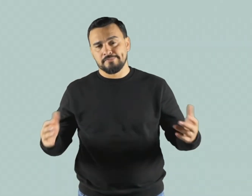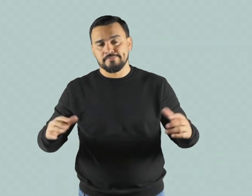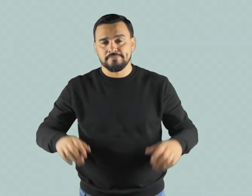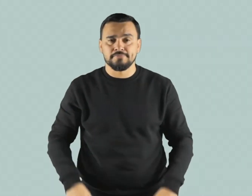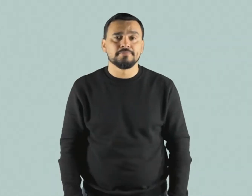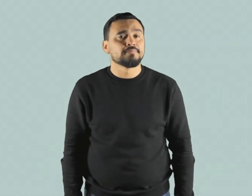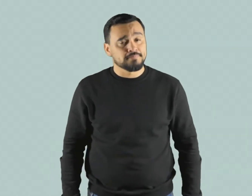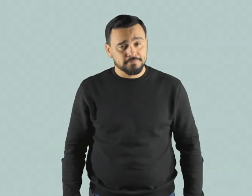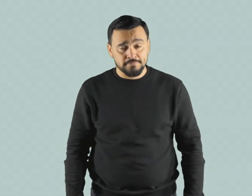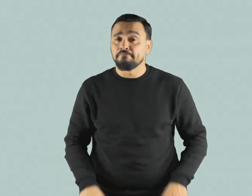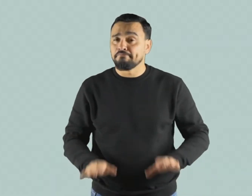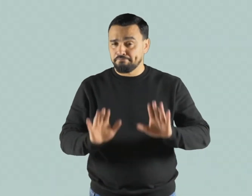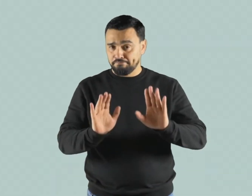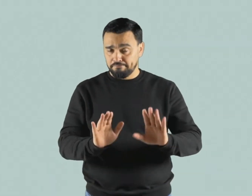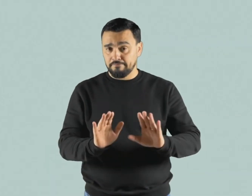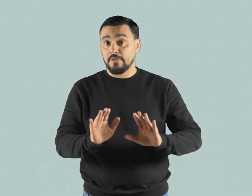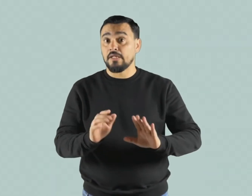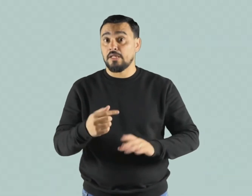explicaciones.